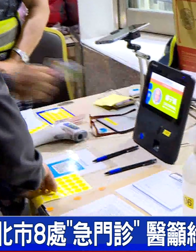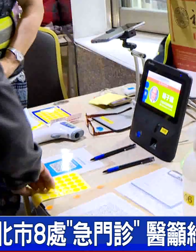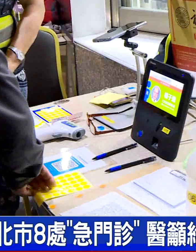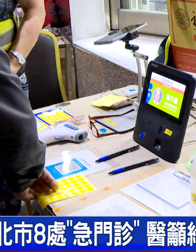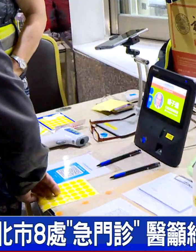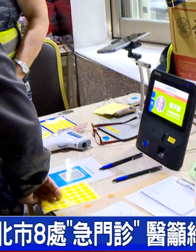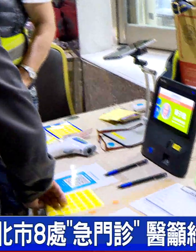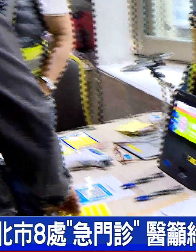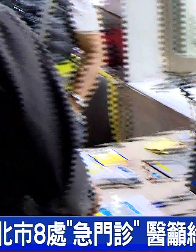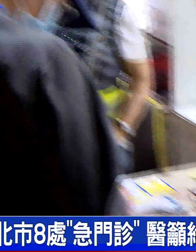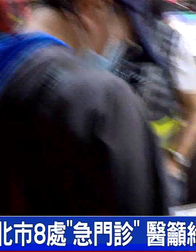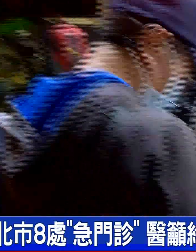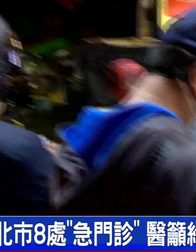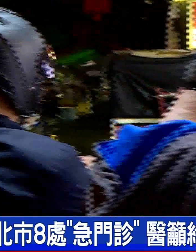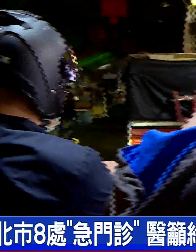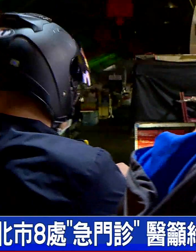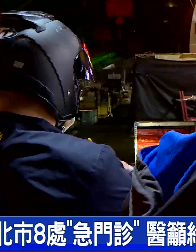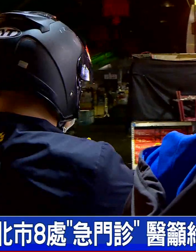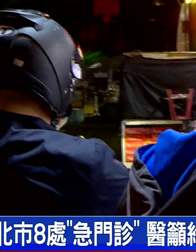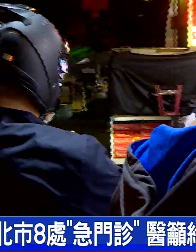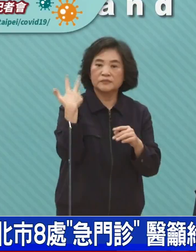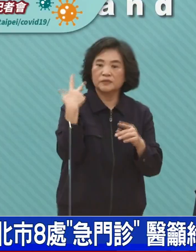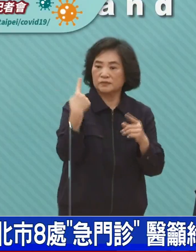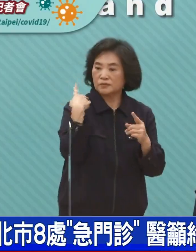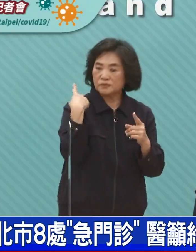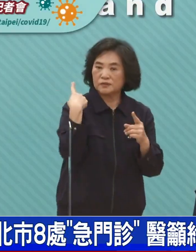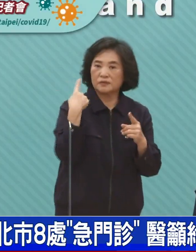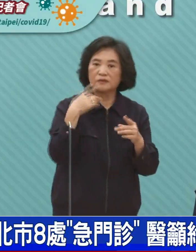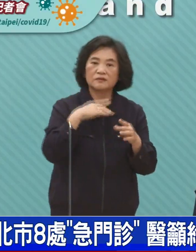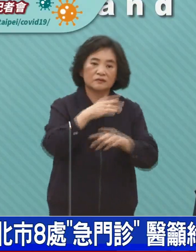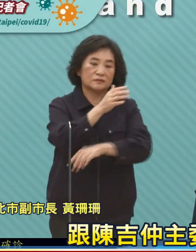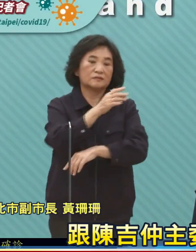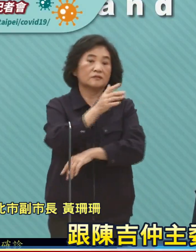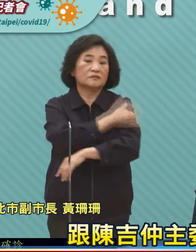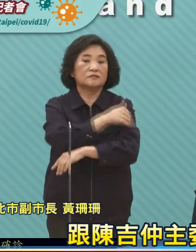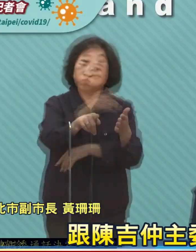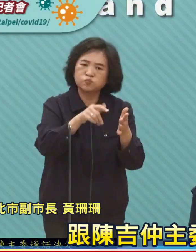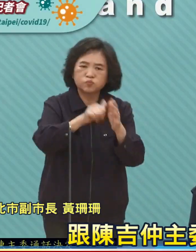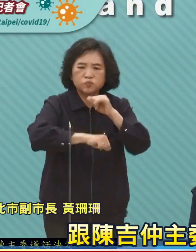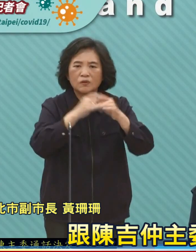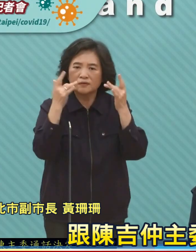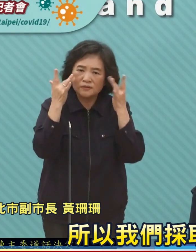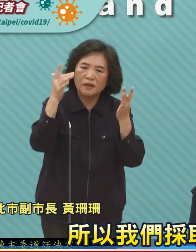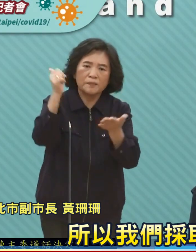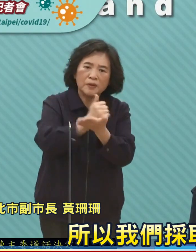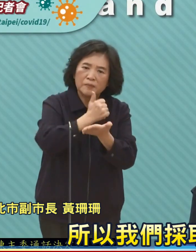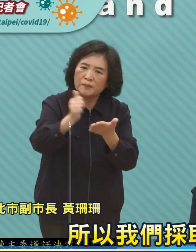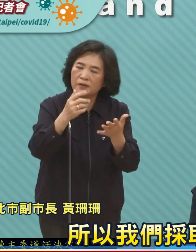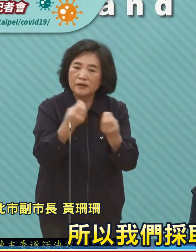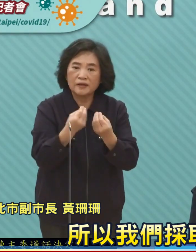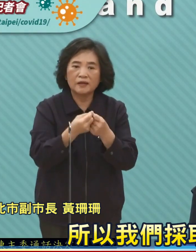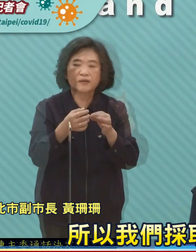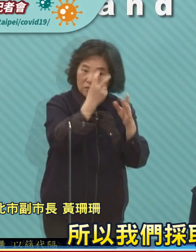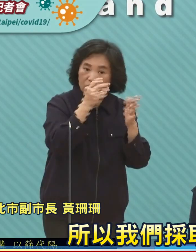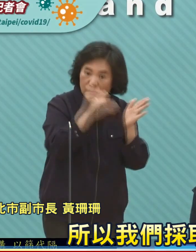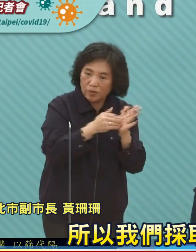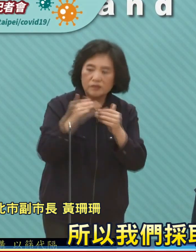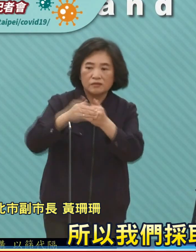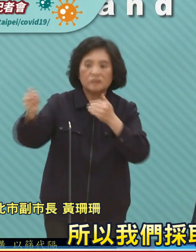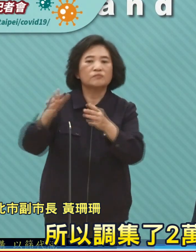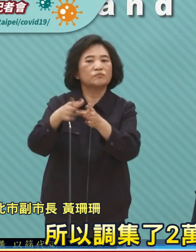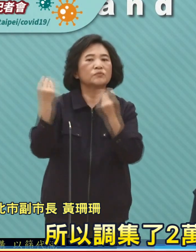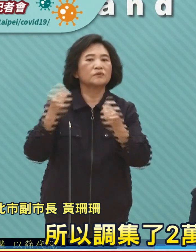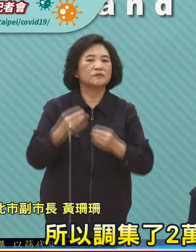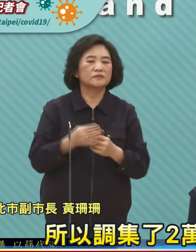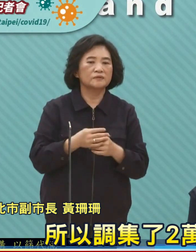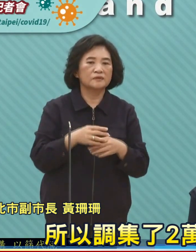市办所有人都要快筛阴性才能进场拍卖。 跟陈其仲主委通过电话，所以我们采取以筛代隔，所以调